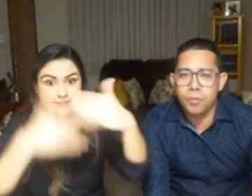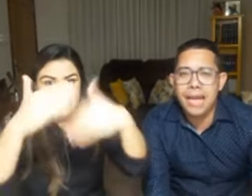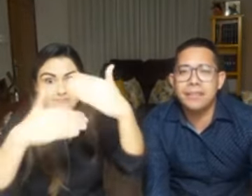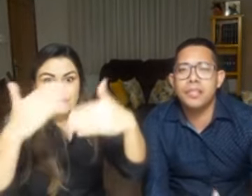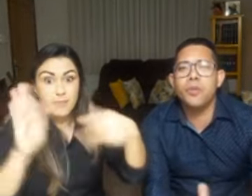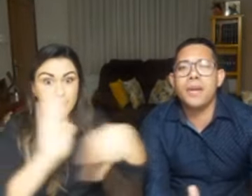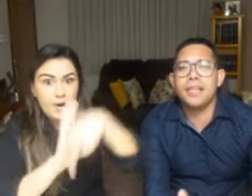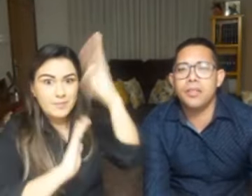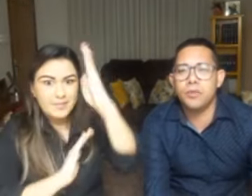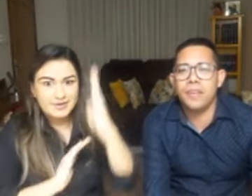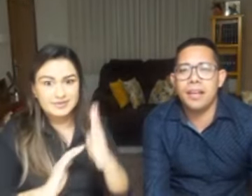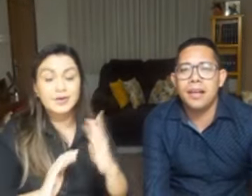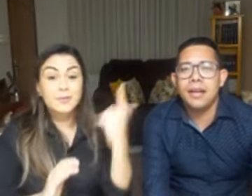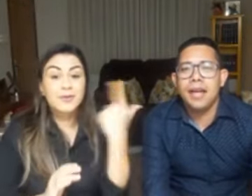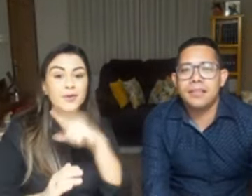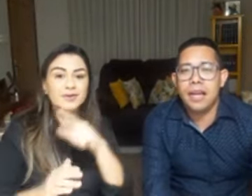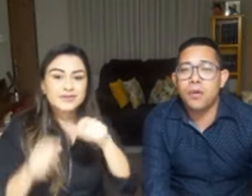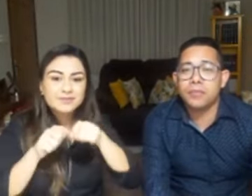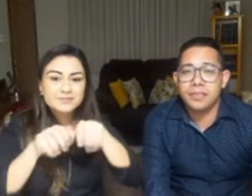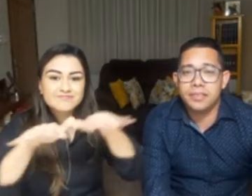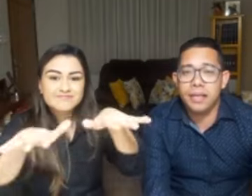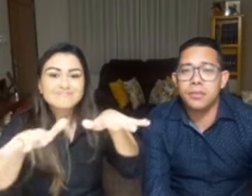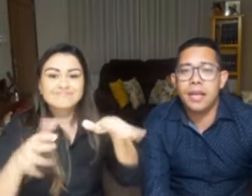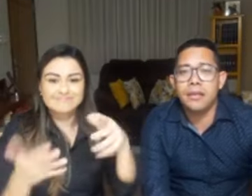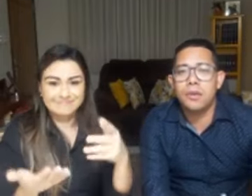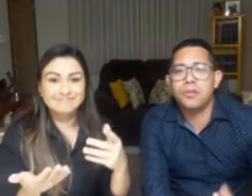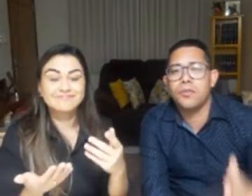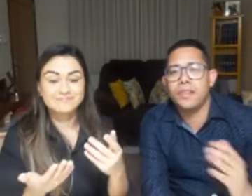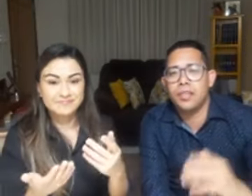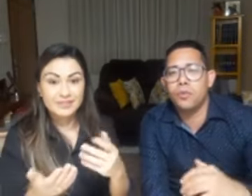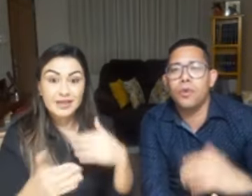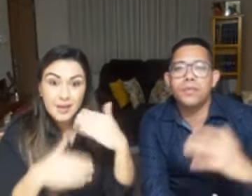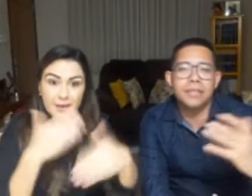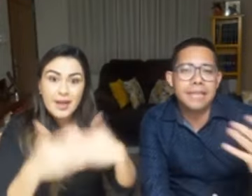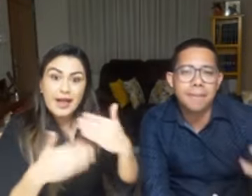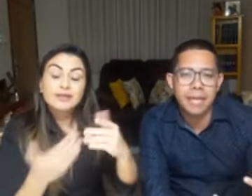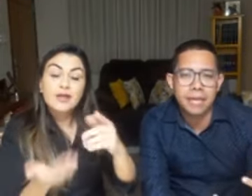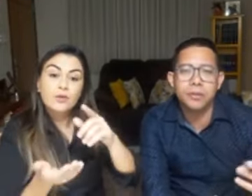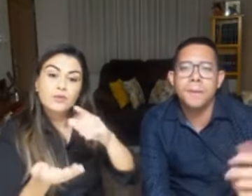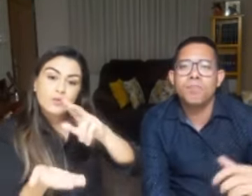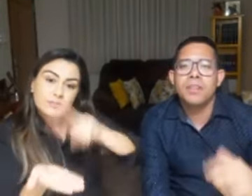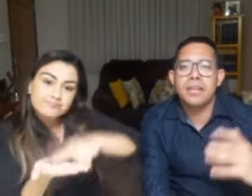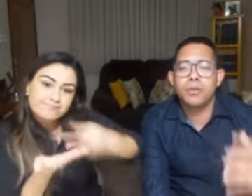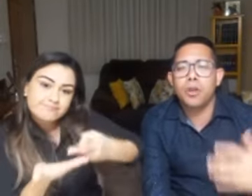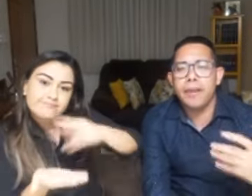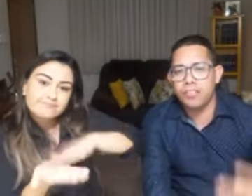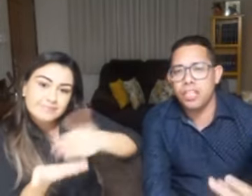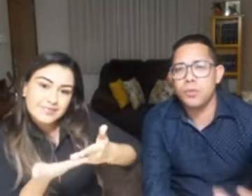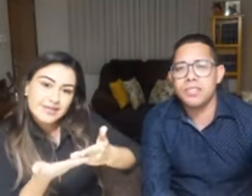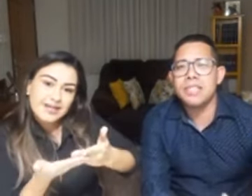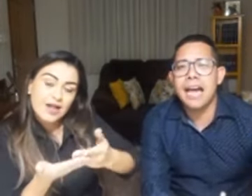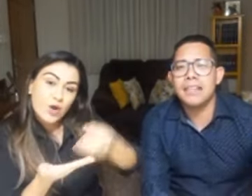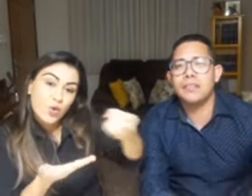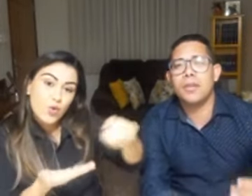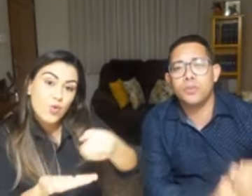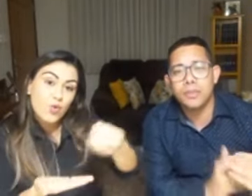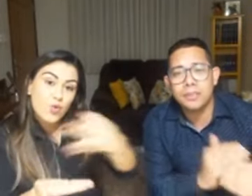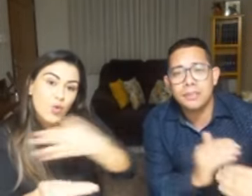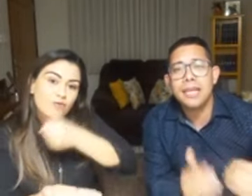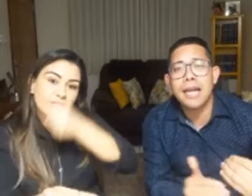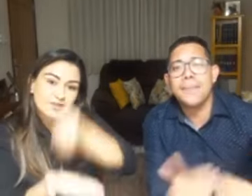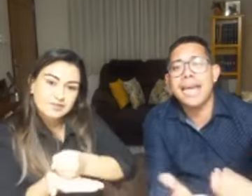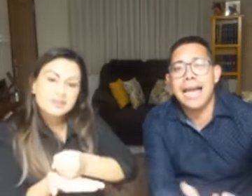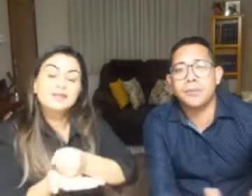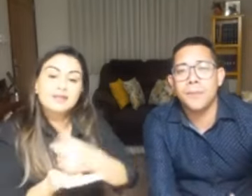nível Brasil para que isso venha estar acontecendo, né? Então eles estão fazendo um Novo Testamento, já totalmente em língua de sinais. Então as coisas